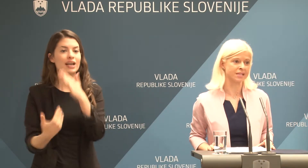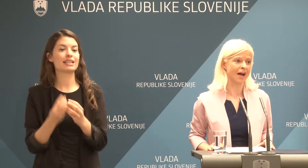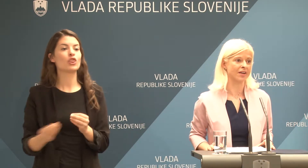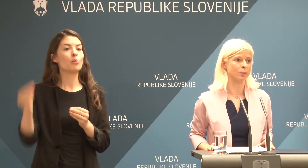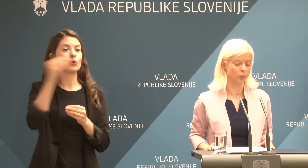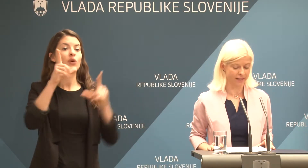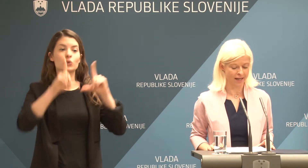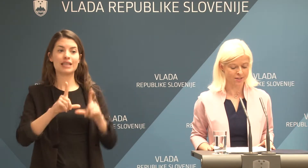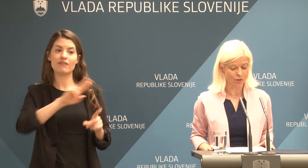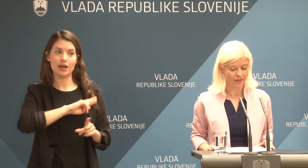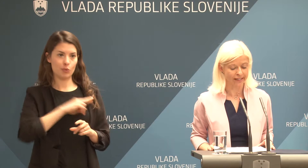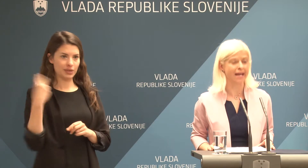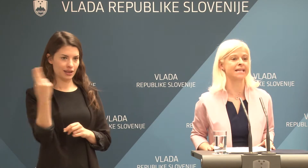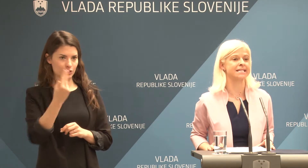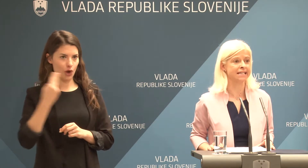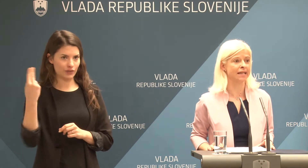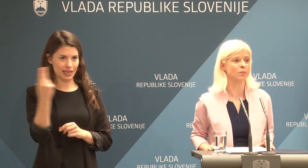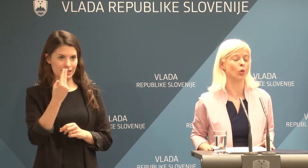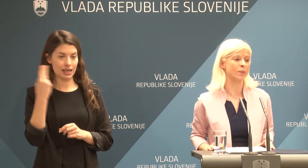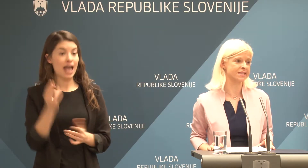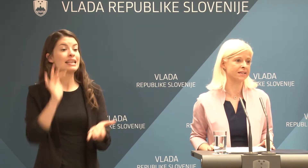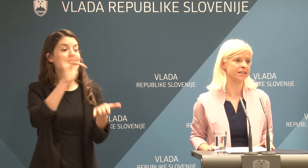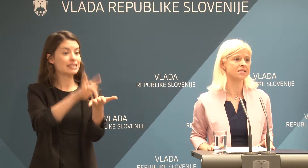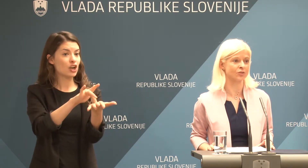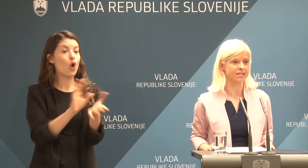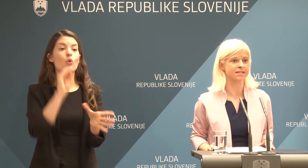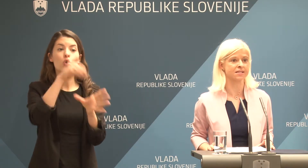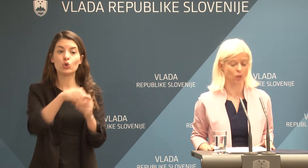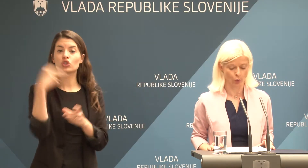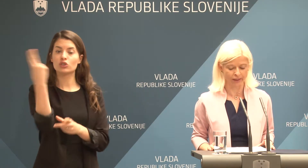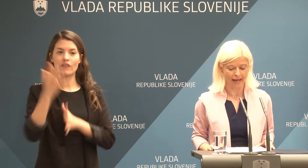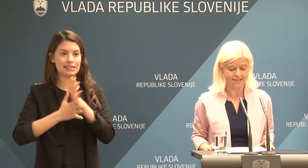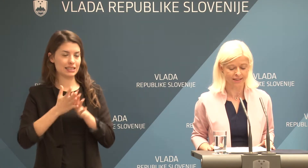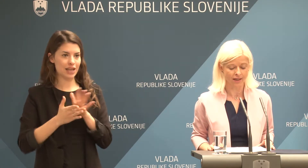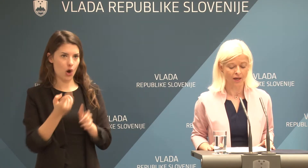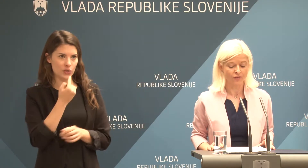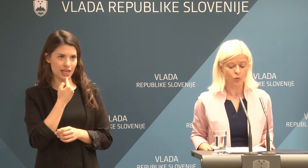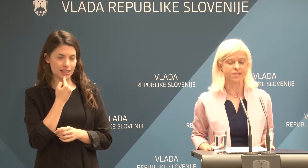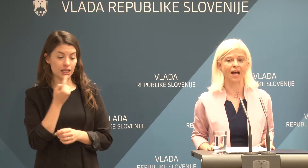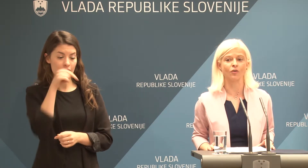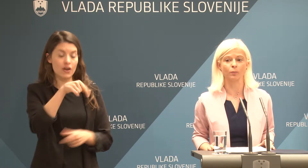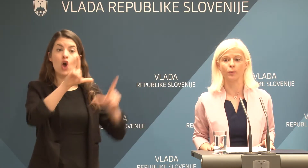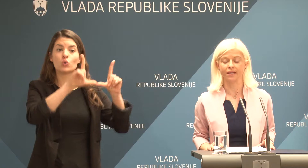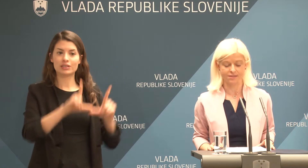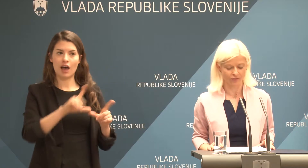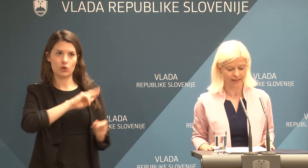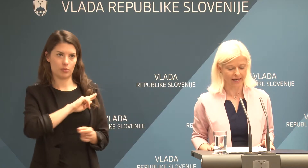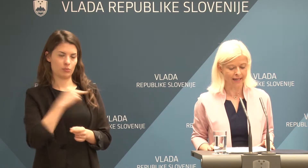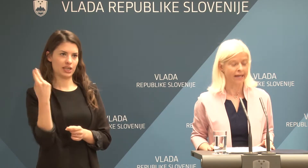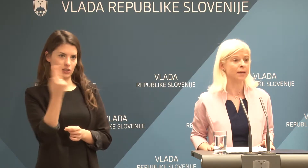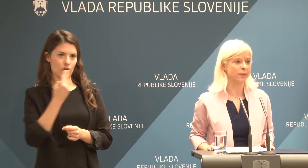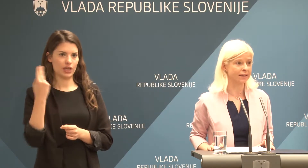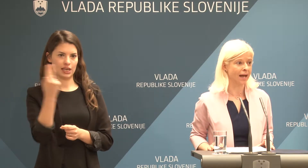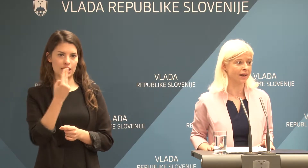dopolnitev Ustave Republike Slovenije s ciljem umestiti slovenski znakovni jezik v Ustavo Republike